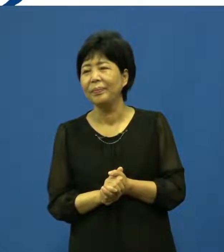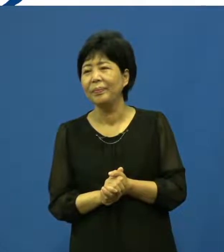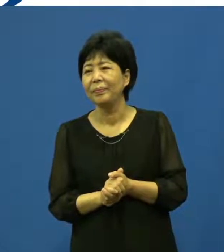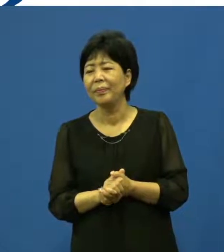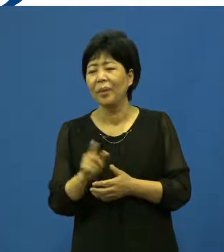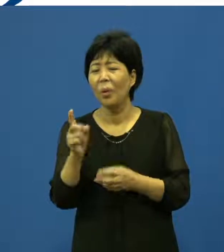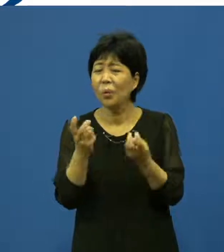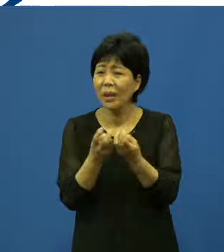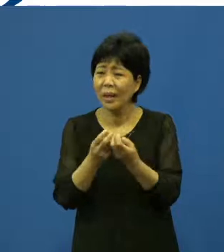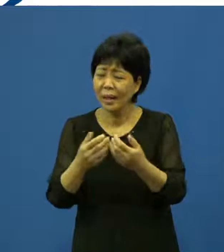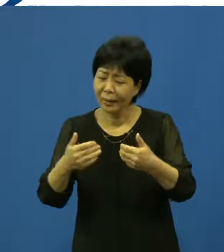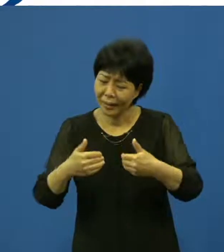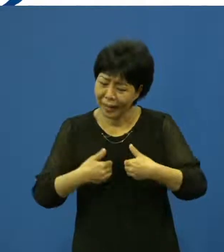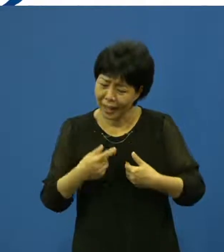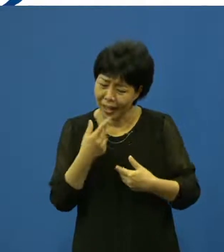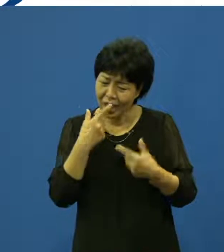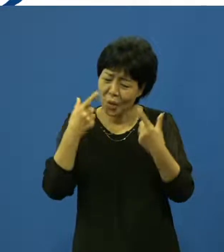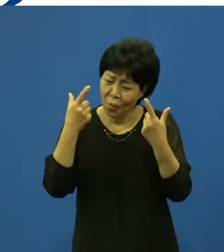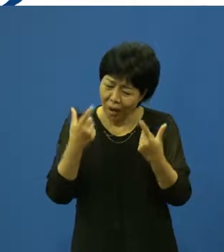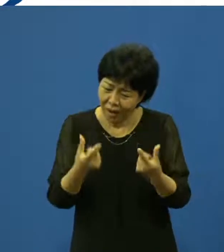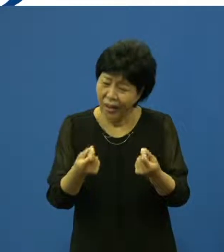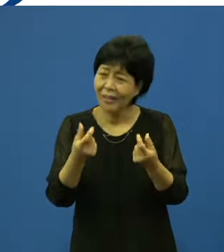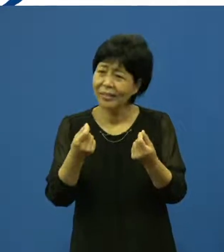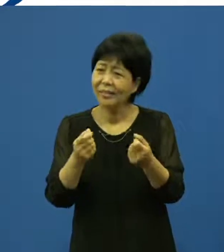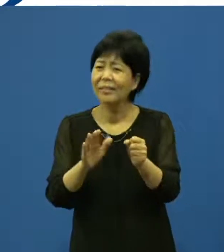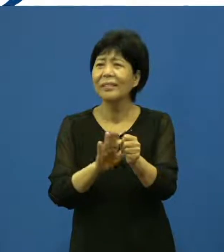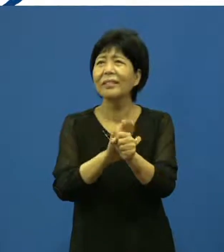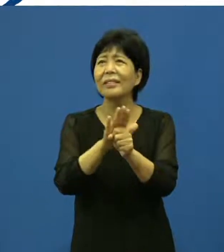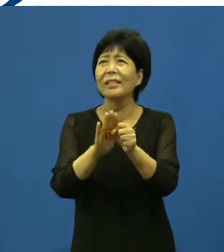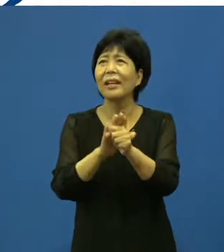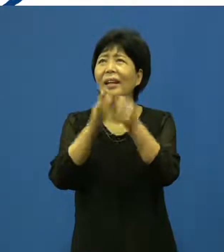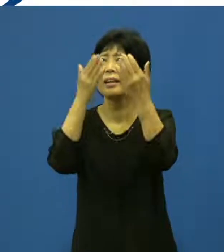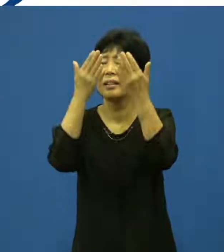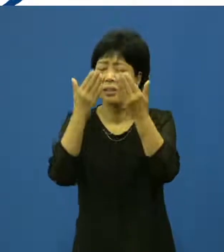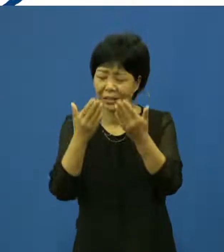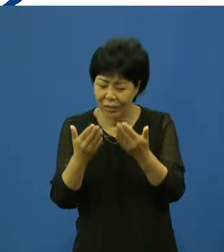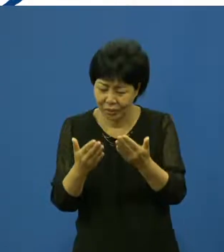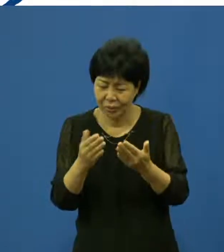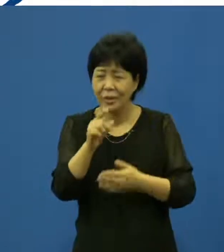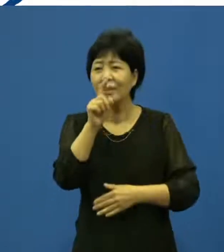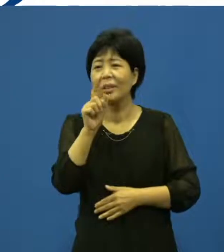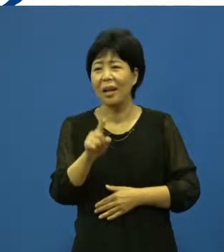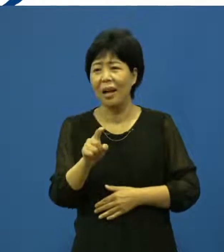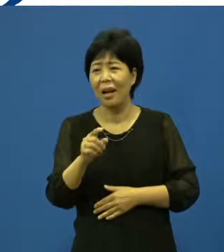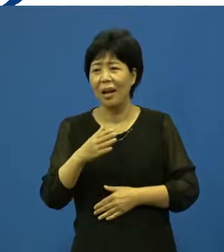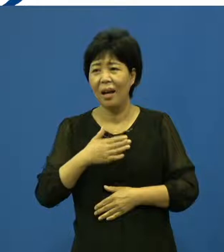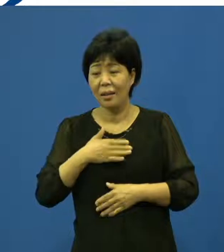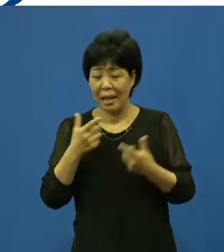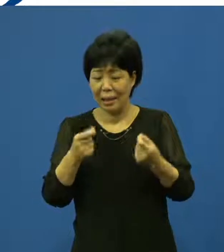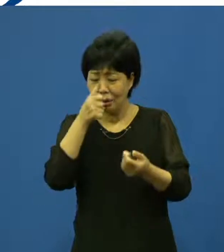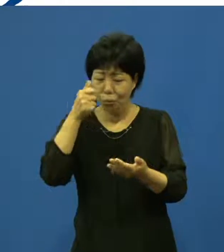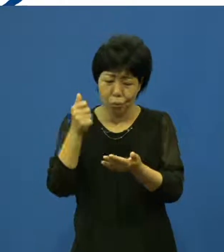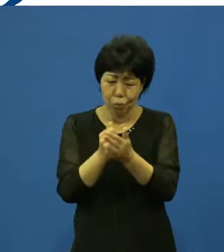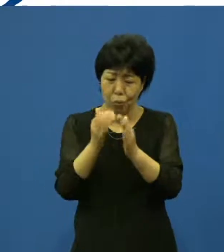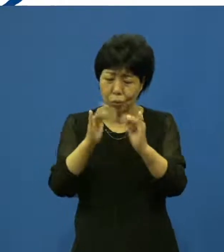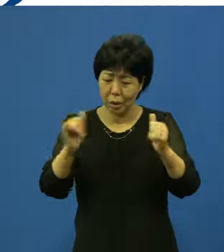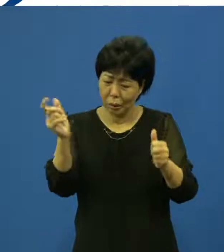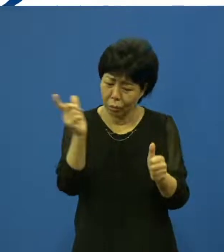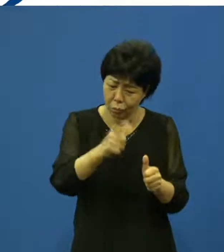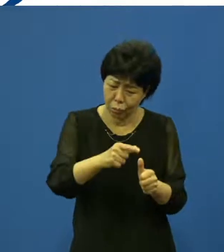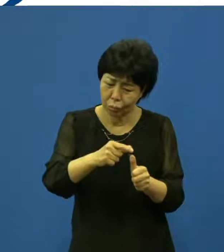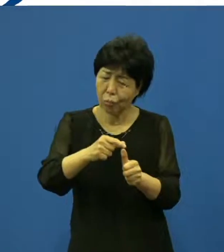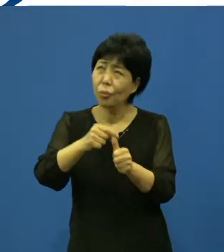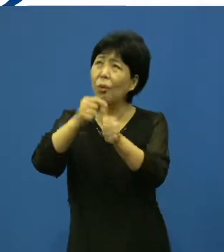어떻게 나에게 이런 일이, 이런 것입니다. 어떻게 나 같은 죄인이 구원을 얻을 수 있는가?